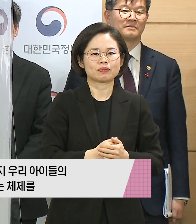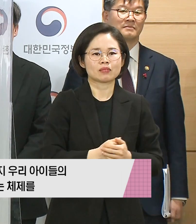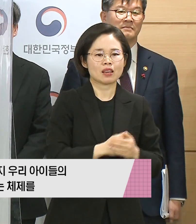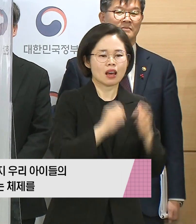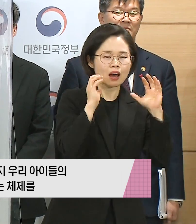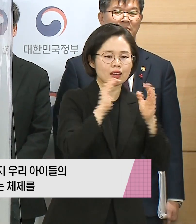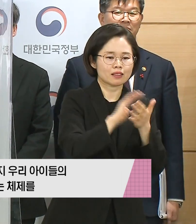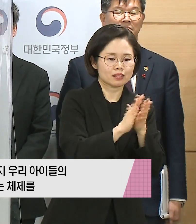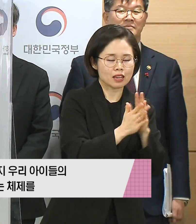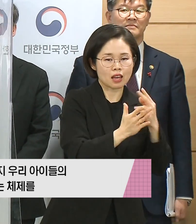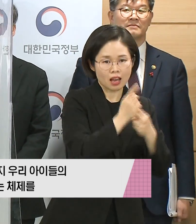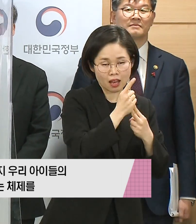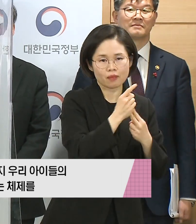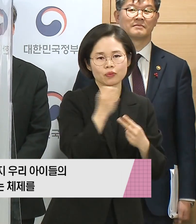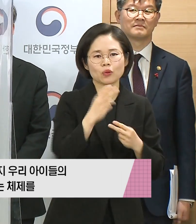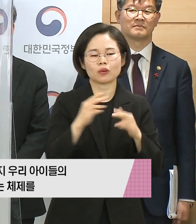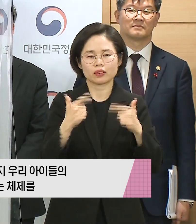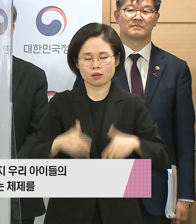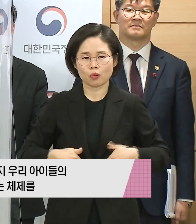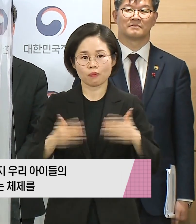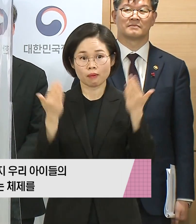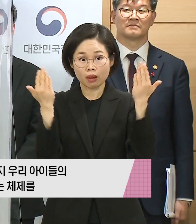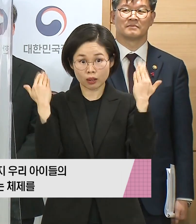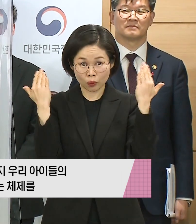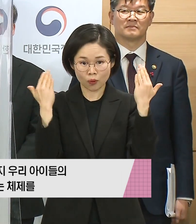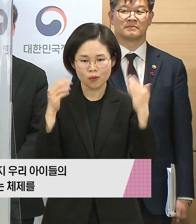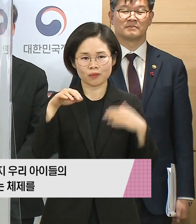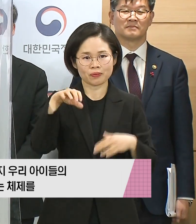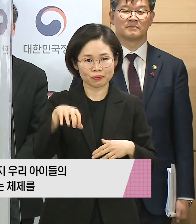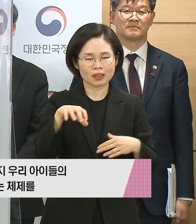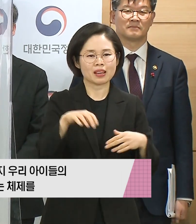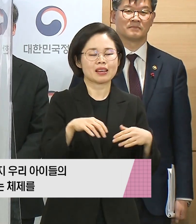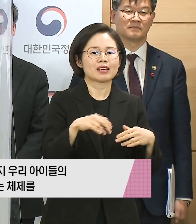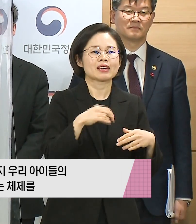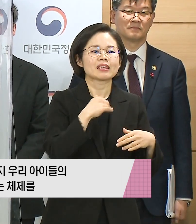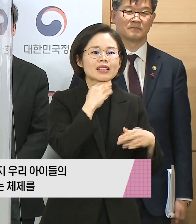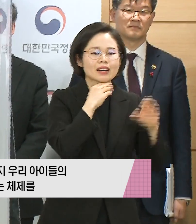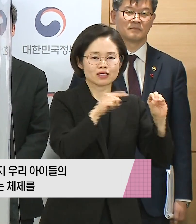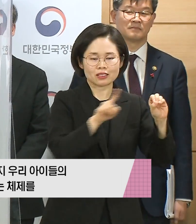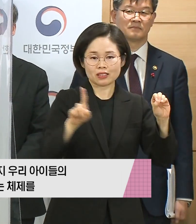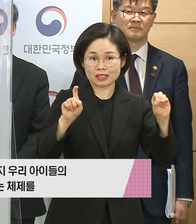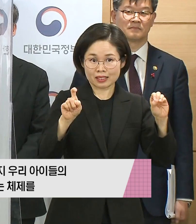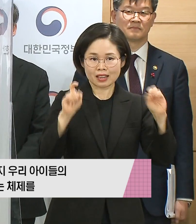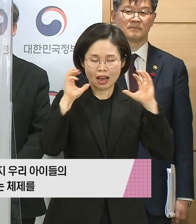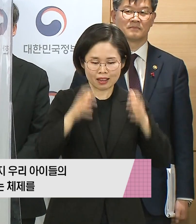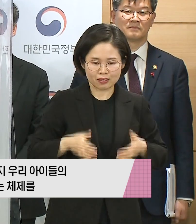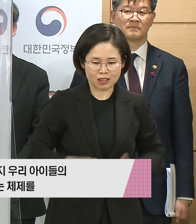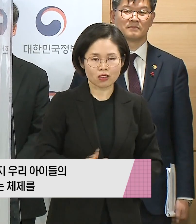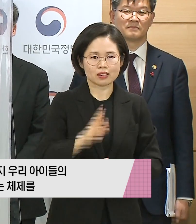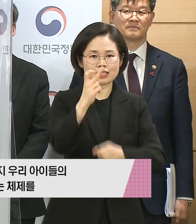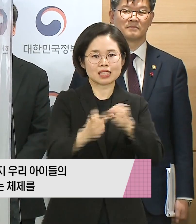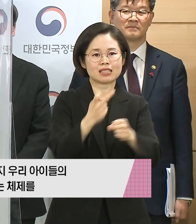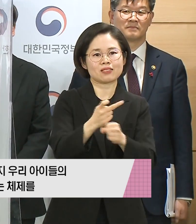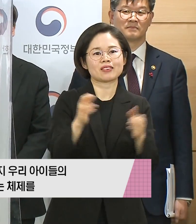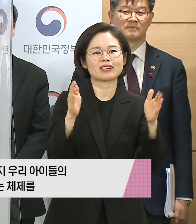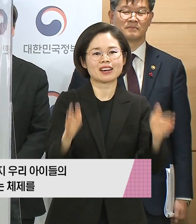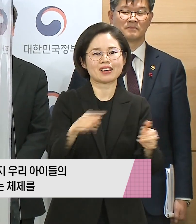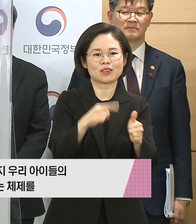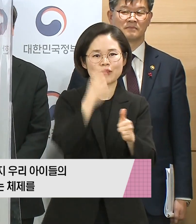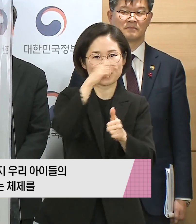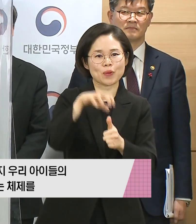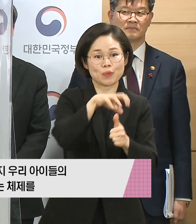넓음학교로 0세부터 11세까지 우리 아이들의 첫 12년의 교육과 돌봄을